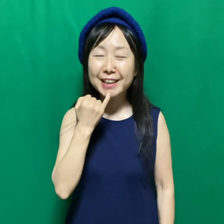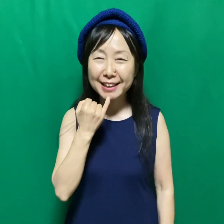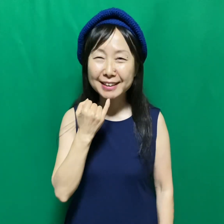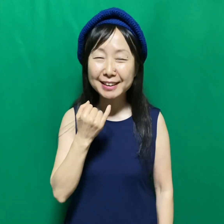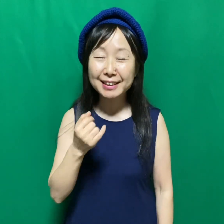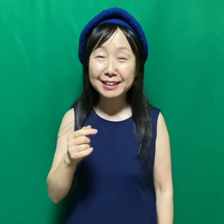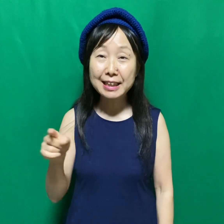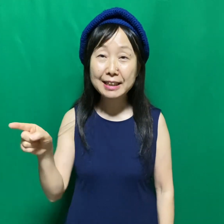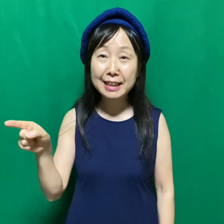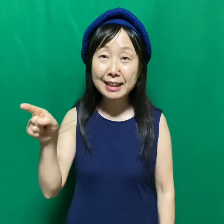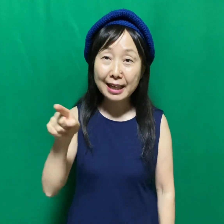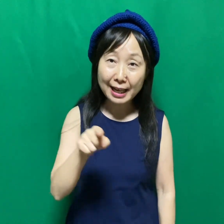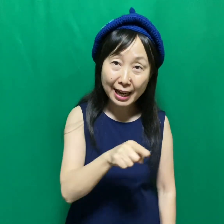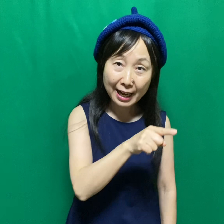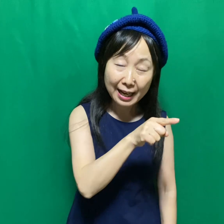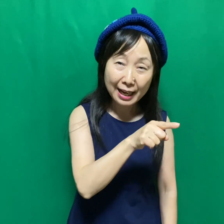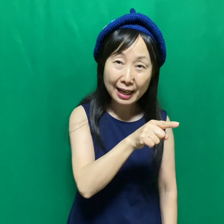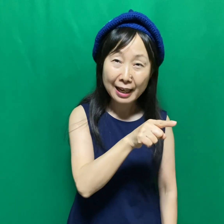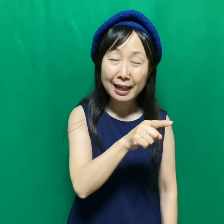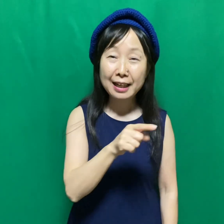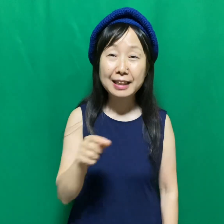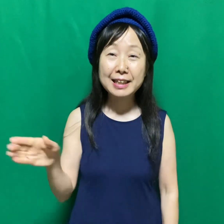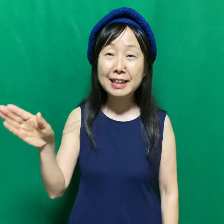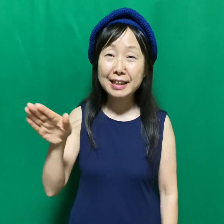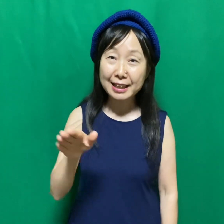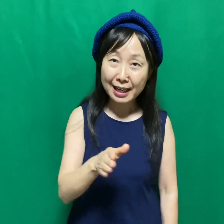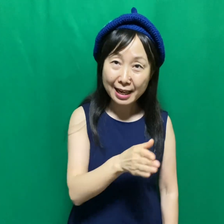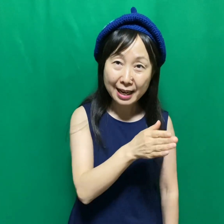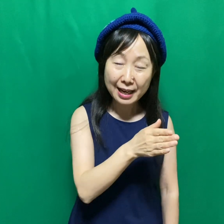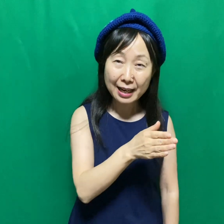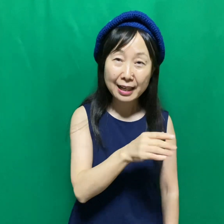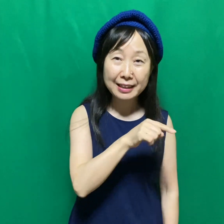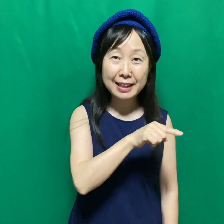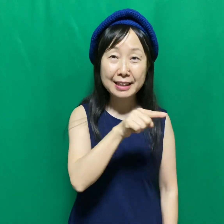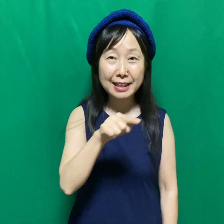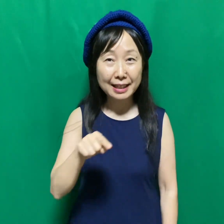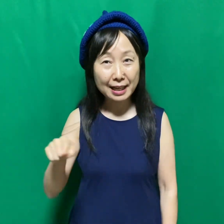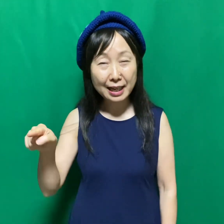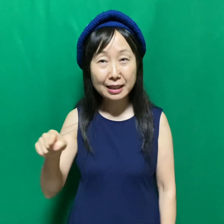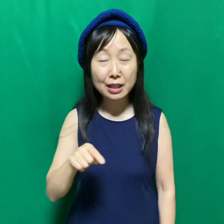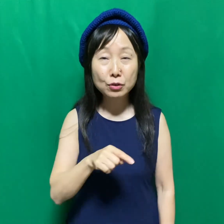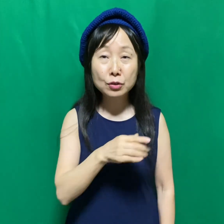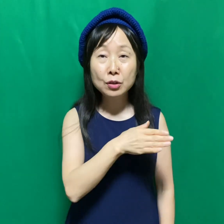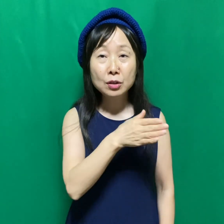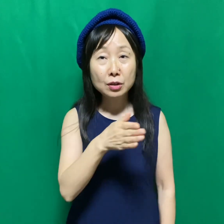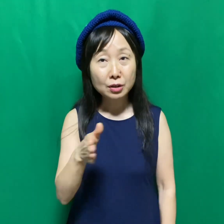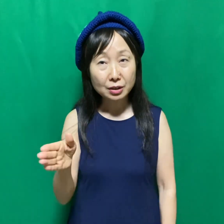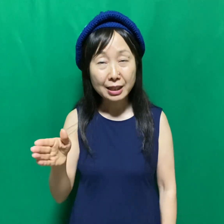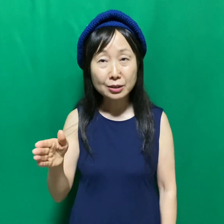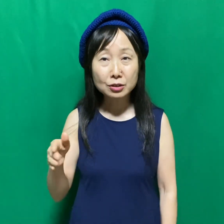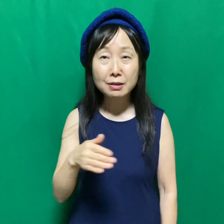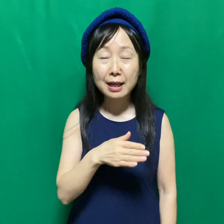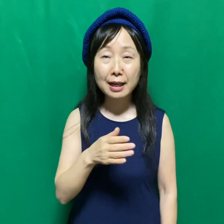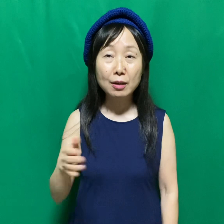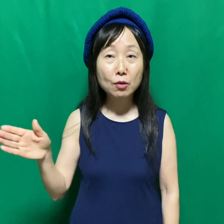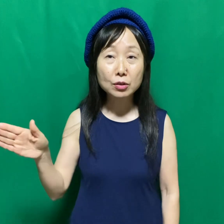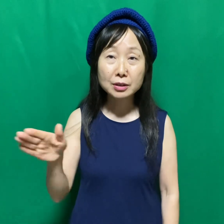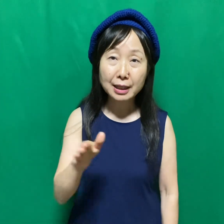です。何々から、何々から、何々からっていうね、手話を使って